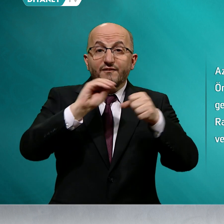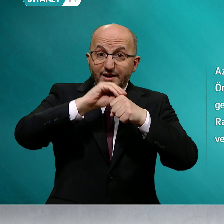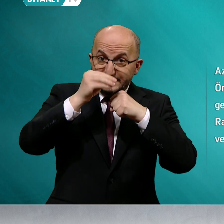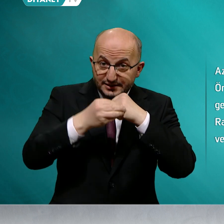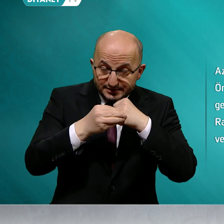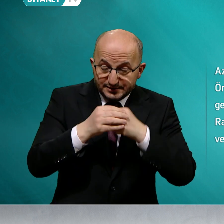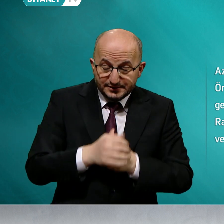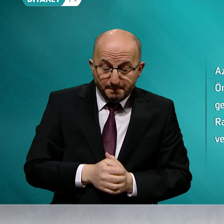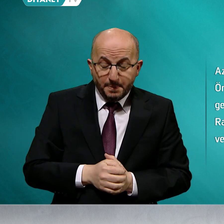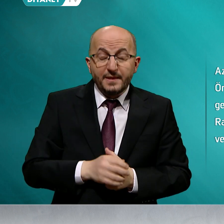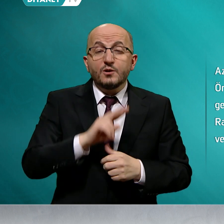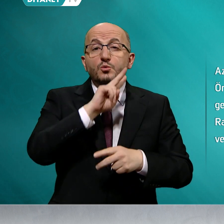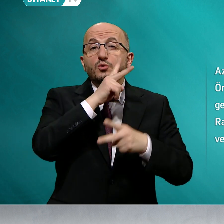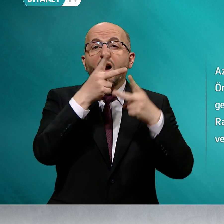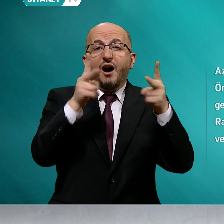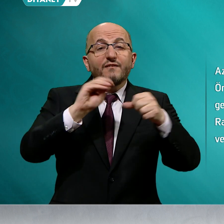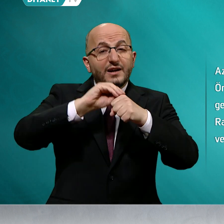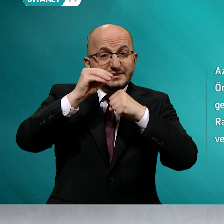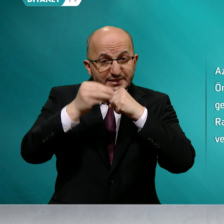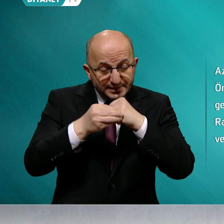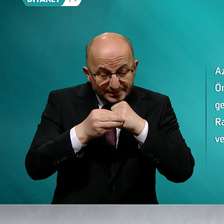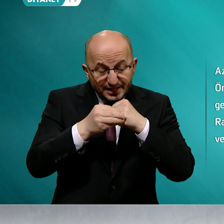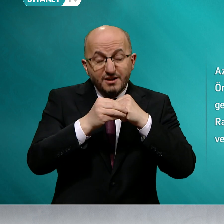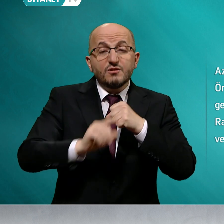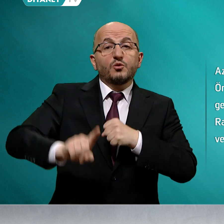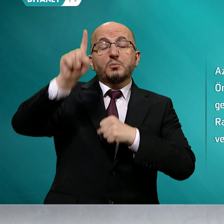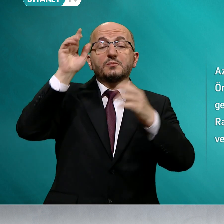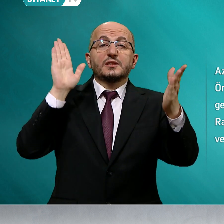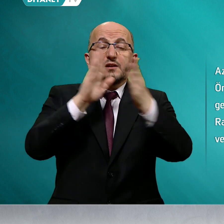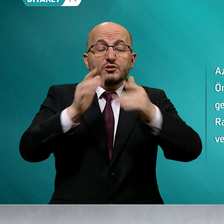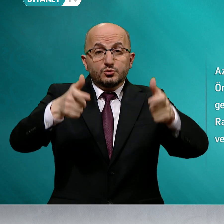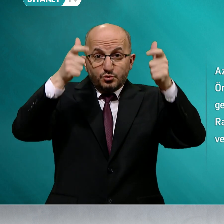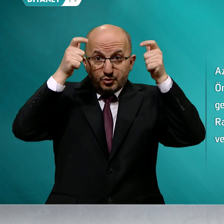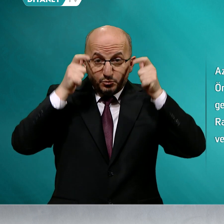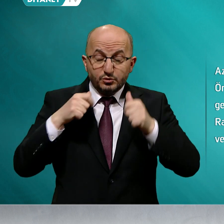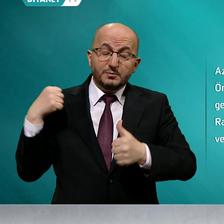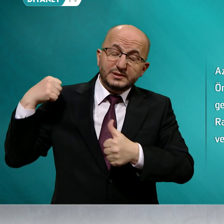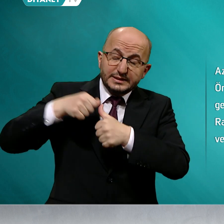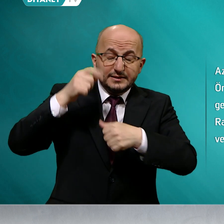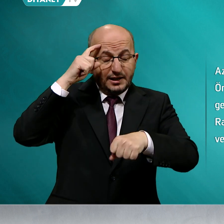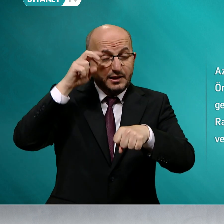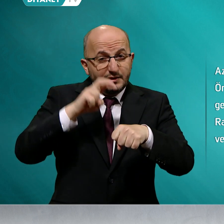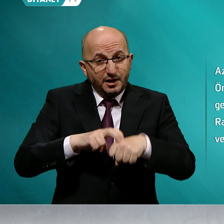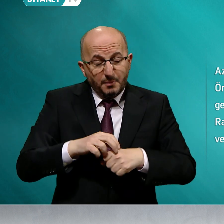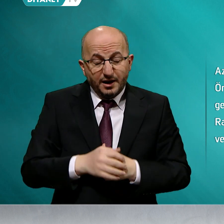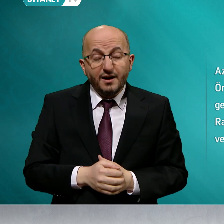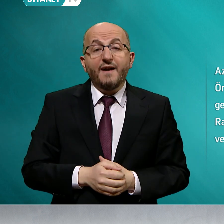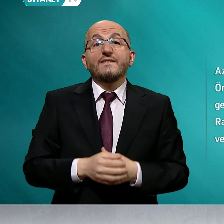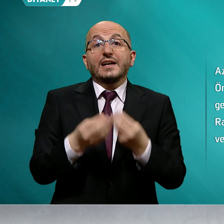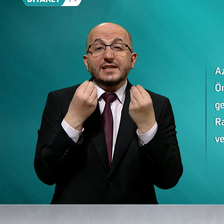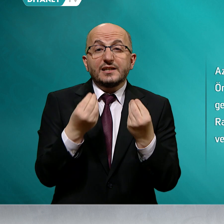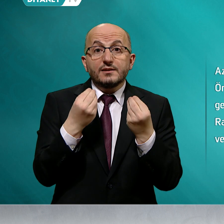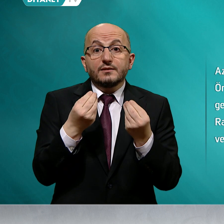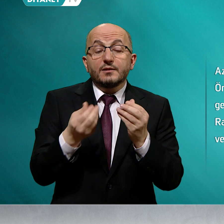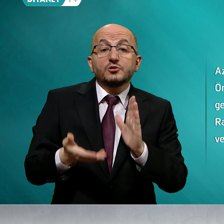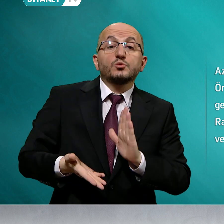Berat gecesidir. Berat gecesi Rabbimize karşı sorumluluklarımızı yeniden hatırlamak